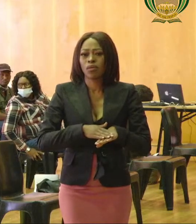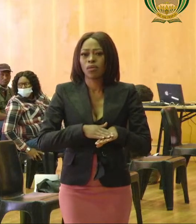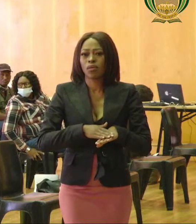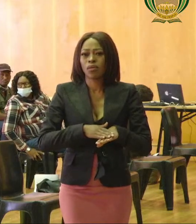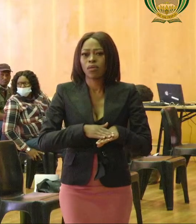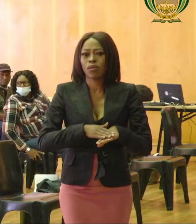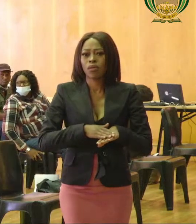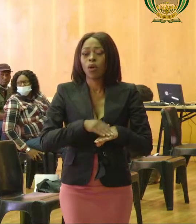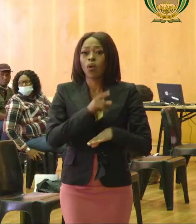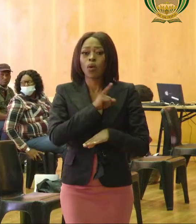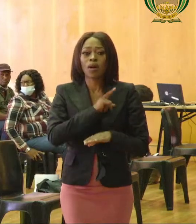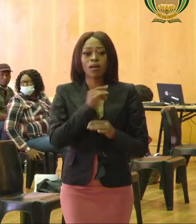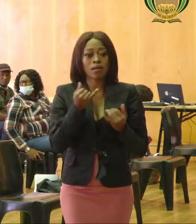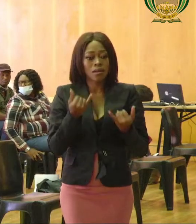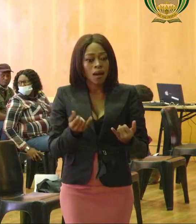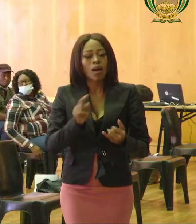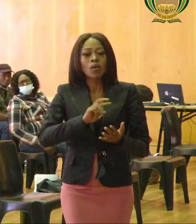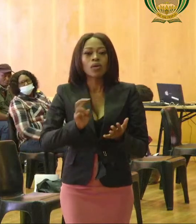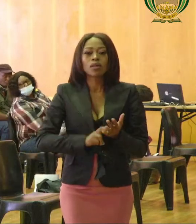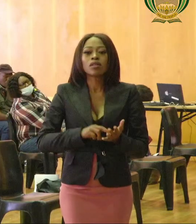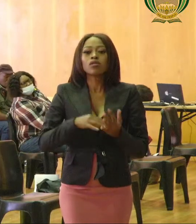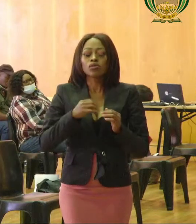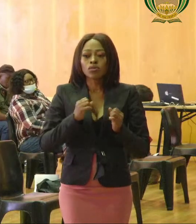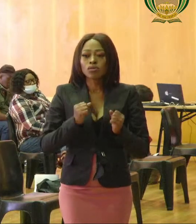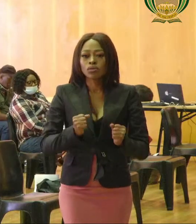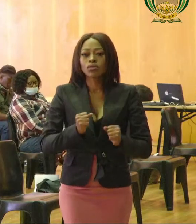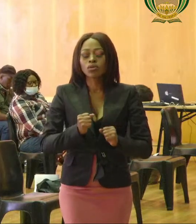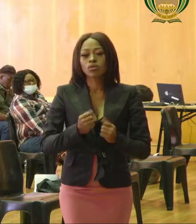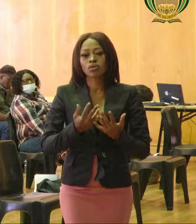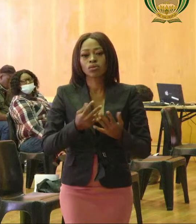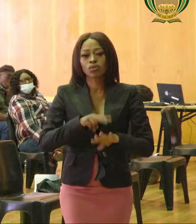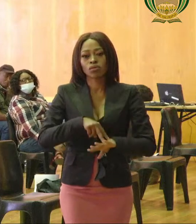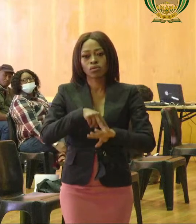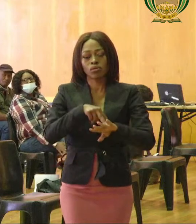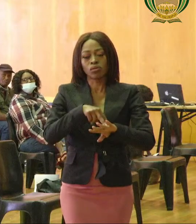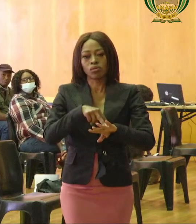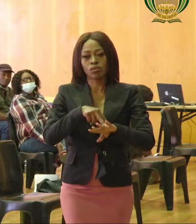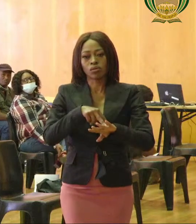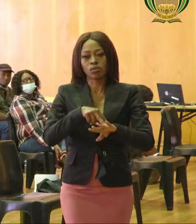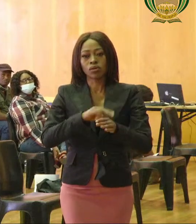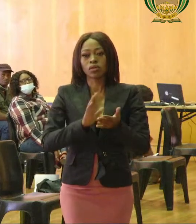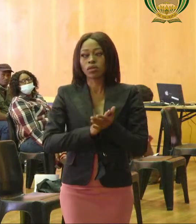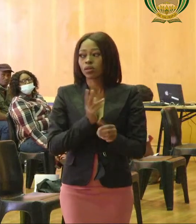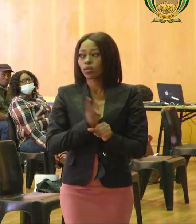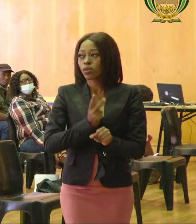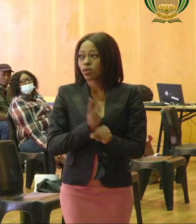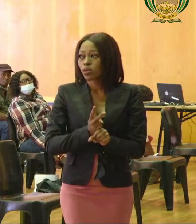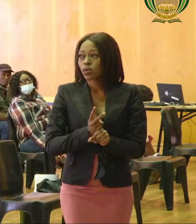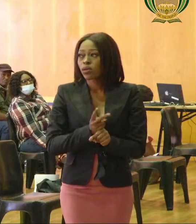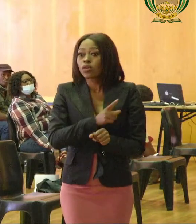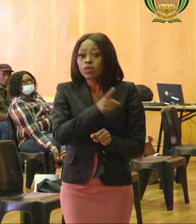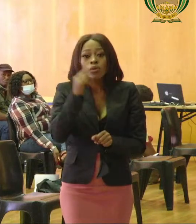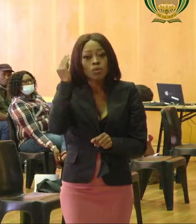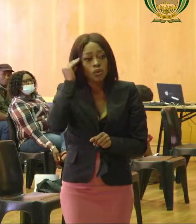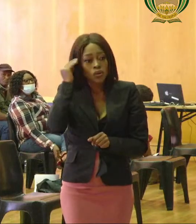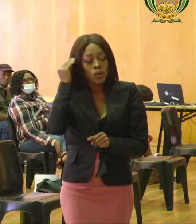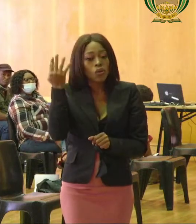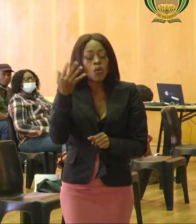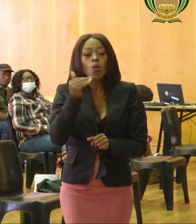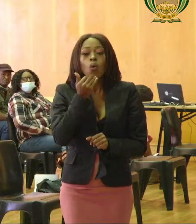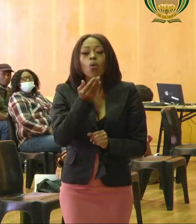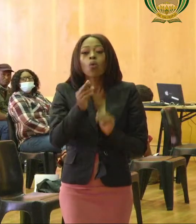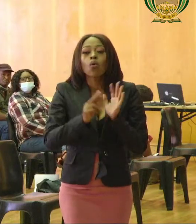ons vrijgemaakt om te staan voor dit wat jij gelooft. Als jij voelt in jouw wijk, jij kan jouw mensen